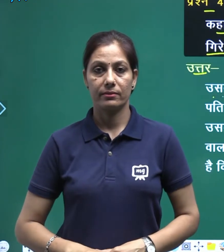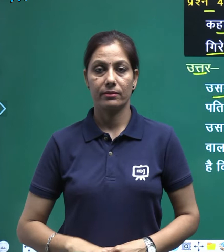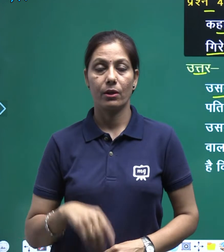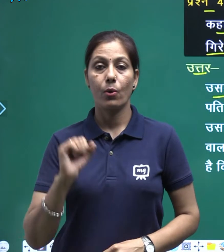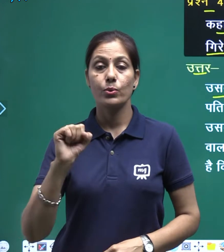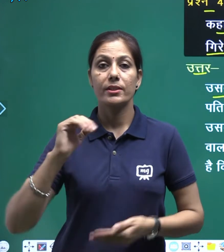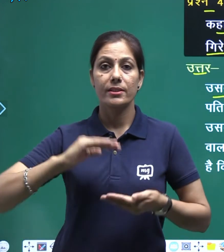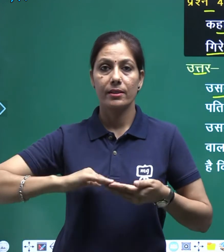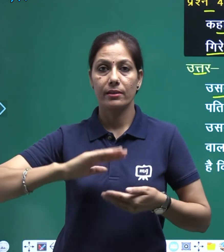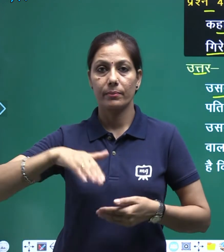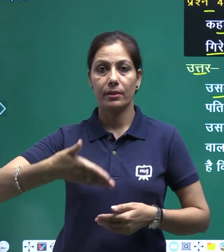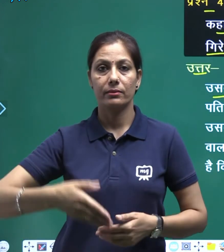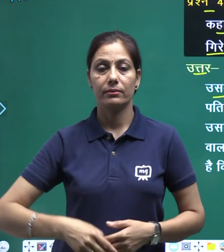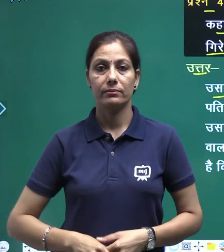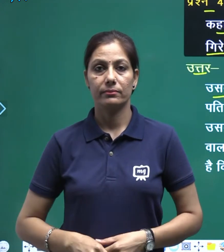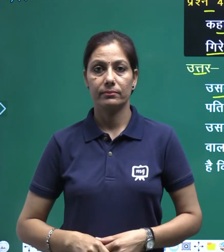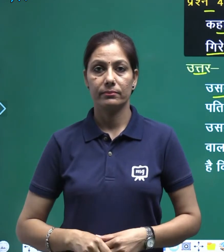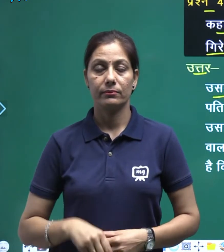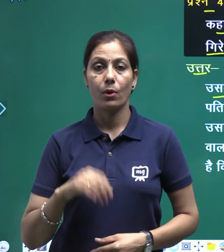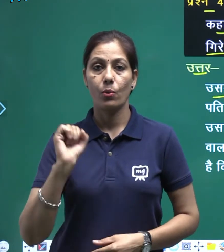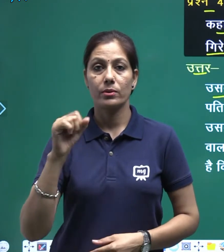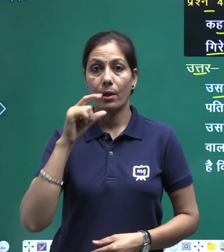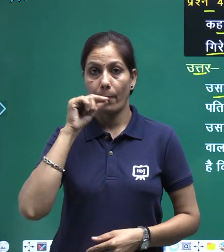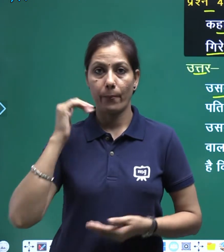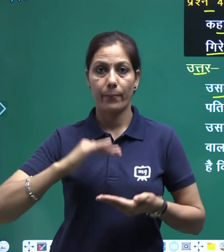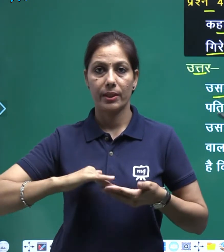उसकी शादी के बाद उसका पति